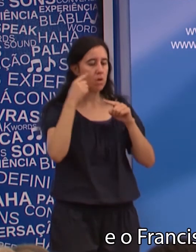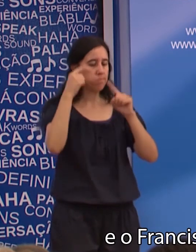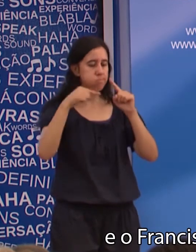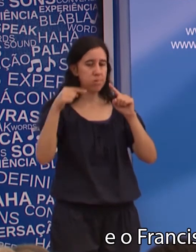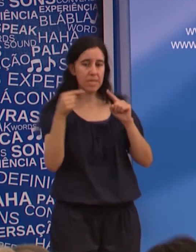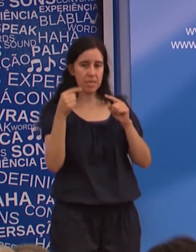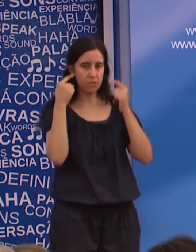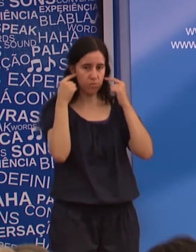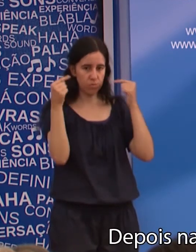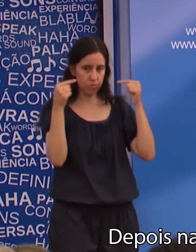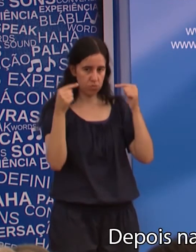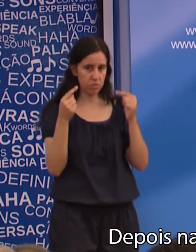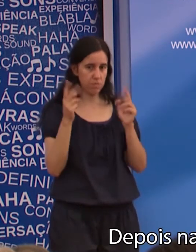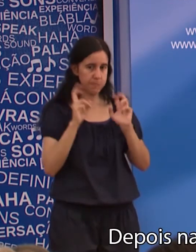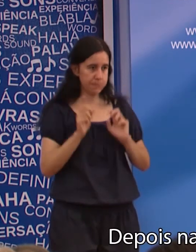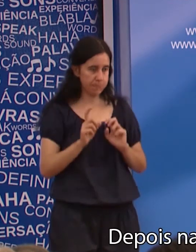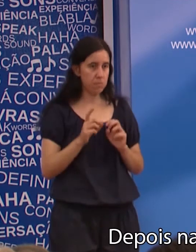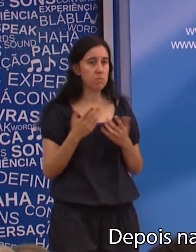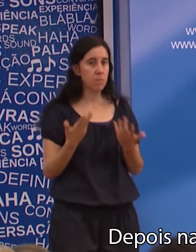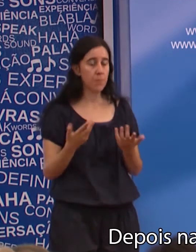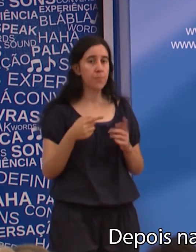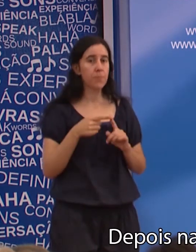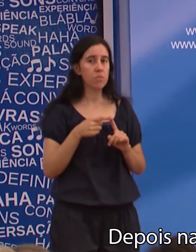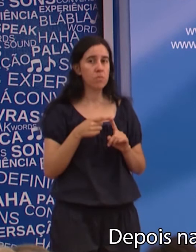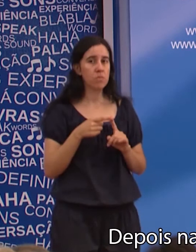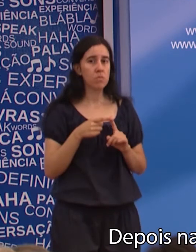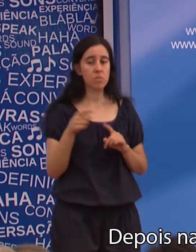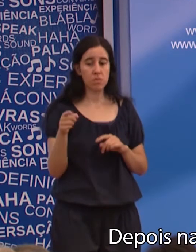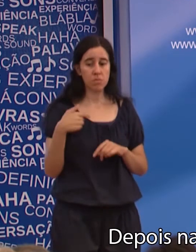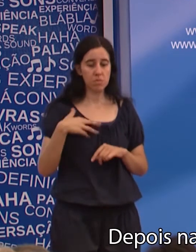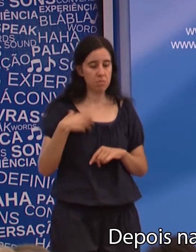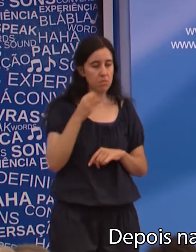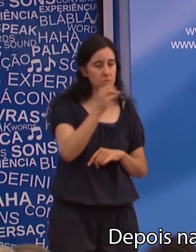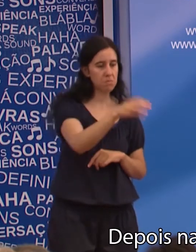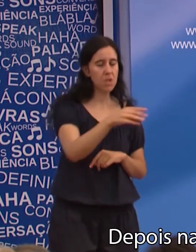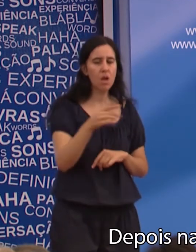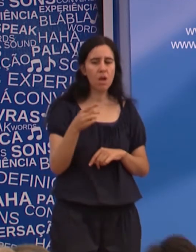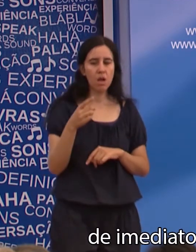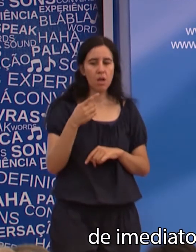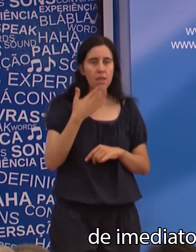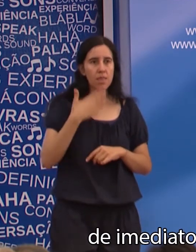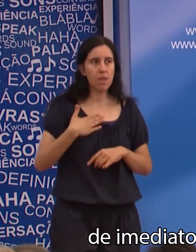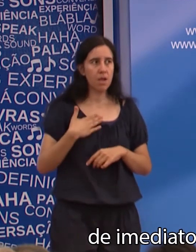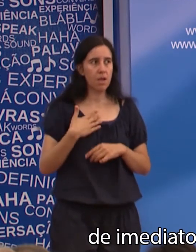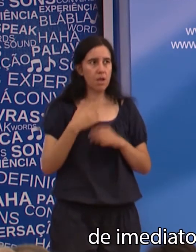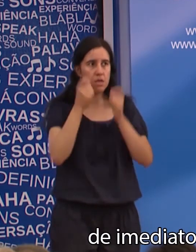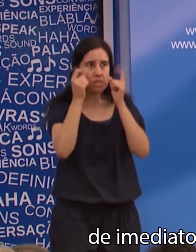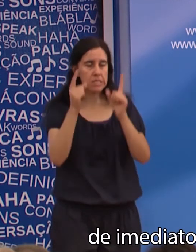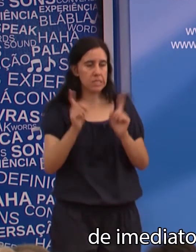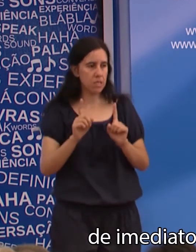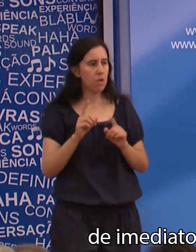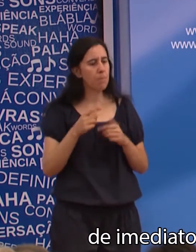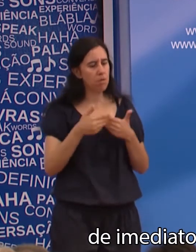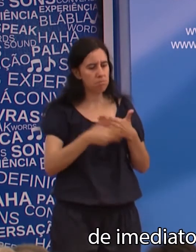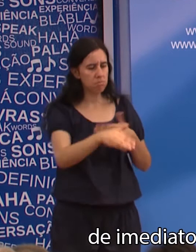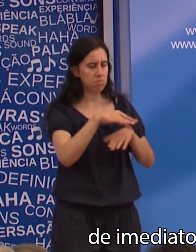os ouvidos. Depois, na sequência de ele nos encaminhar, sem grande alarme, mas nos encaminhar de imediato para uma consulta